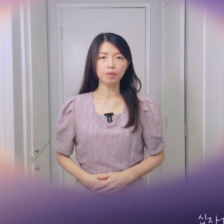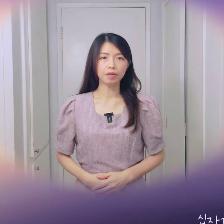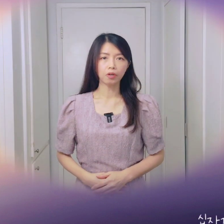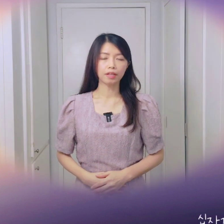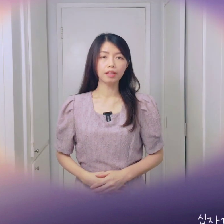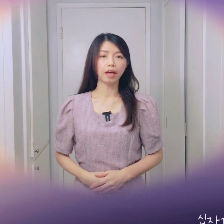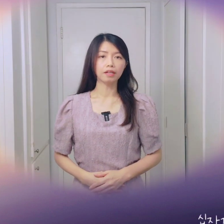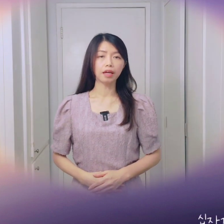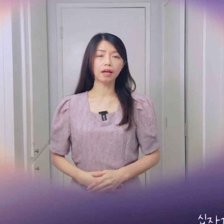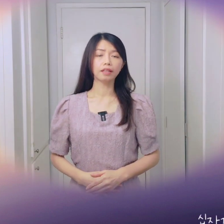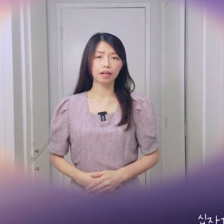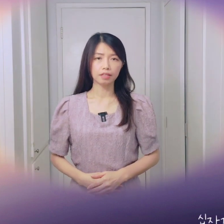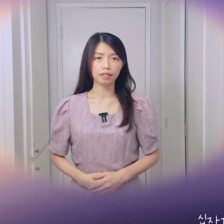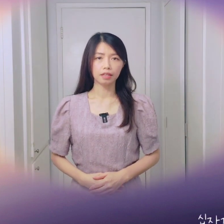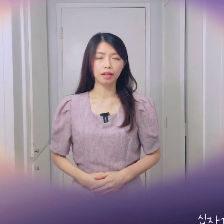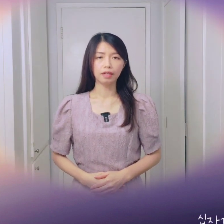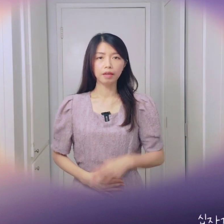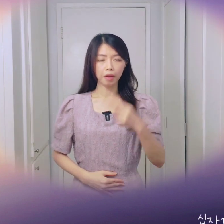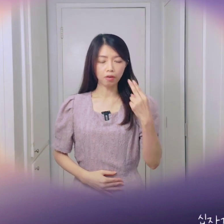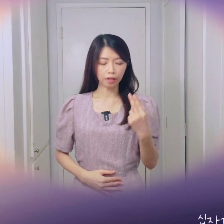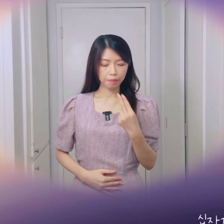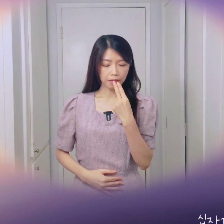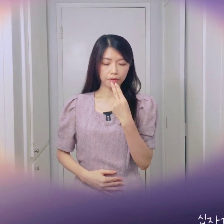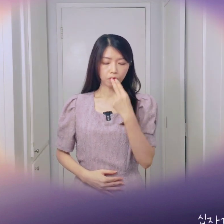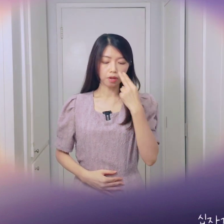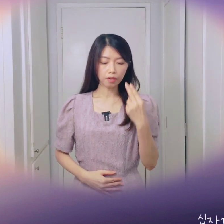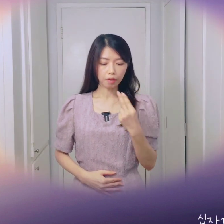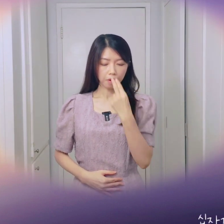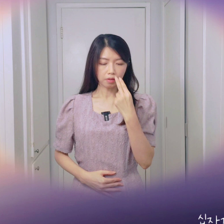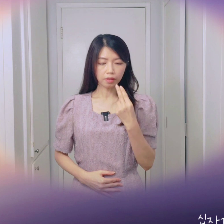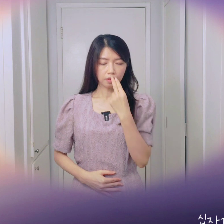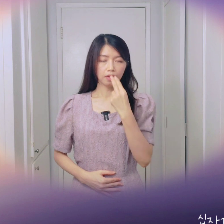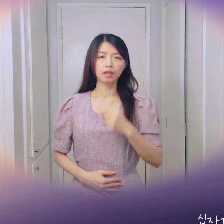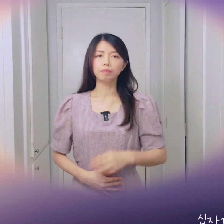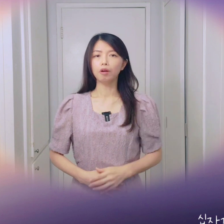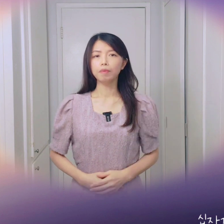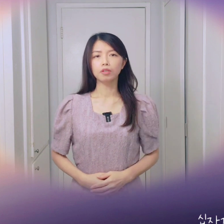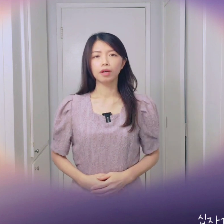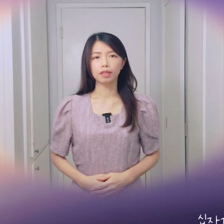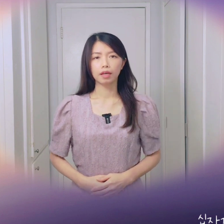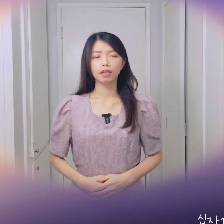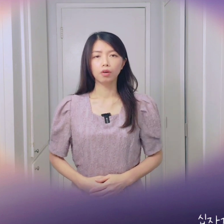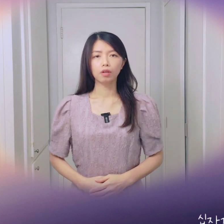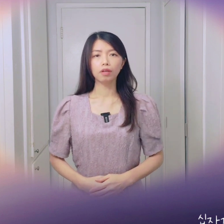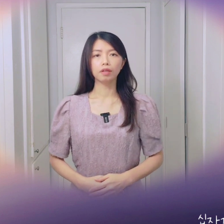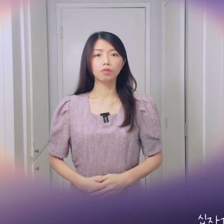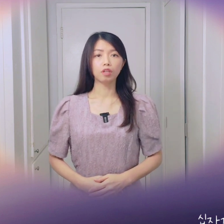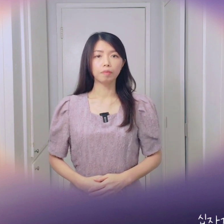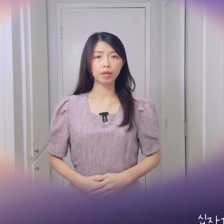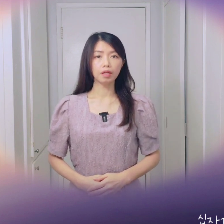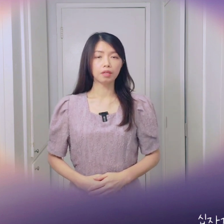생명을 버리면서까지 나를 사랑한 당신. 생명 아까 말씀드렸고요. 생명을 버리면서까지.